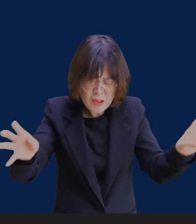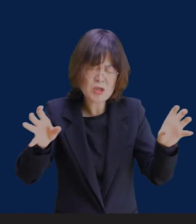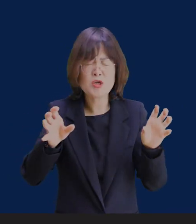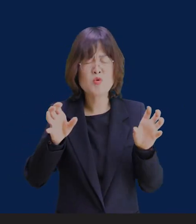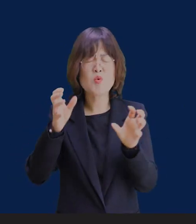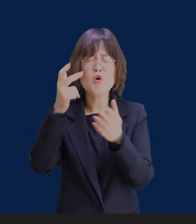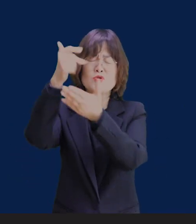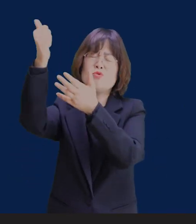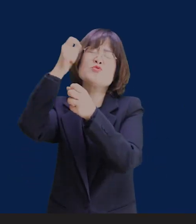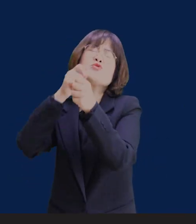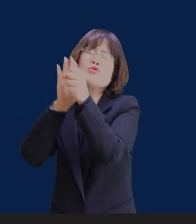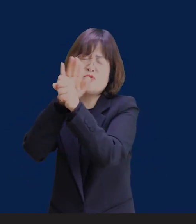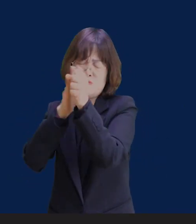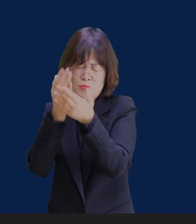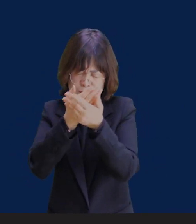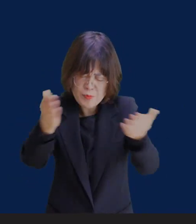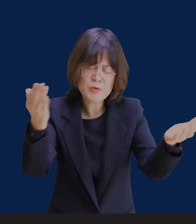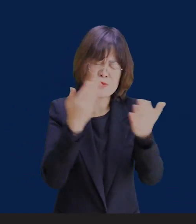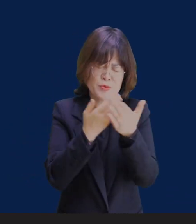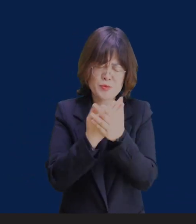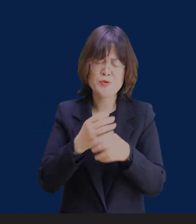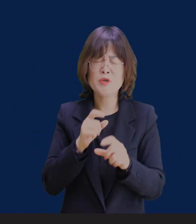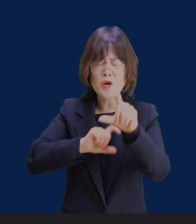하나님, 우리가 생각하여 주시옵소서.